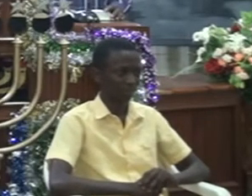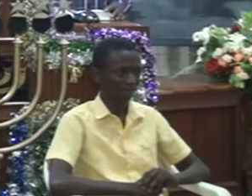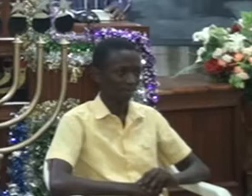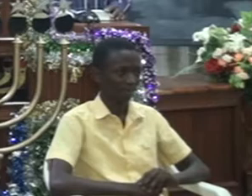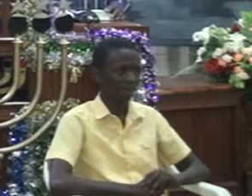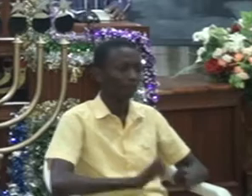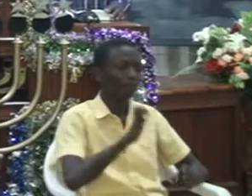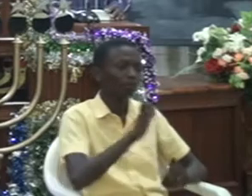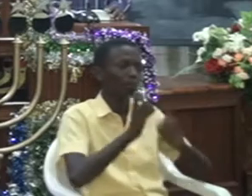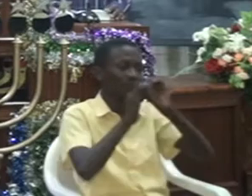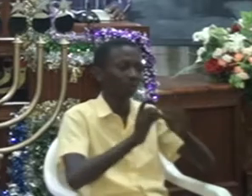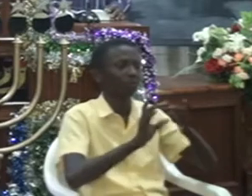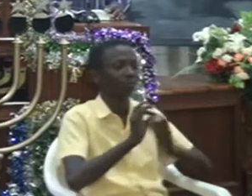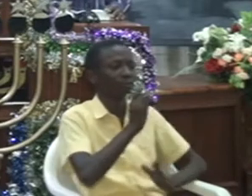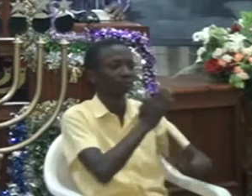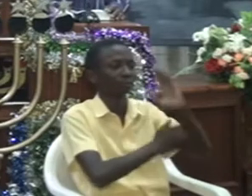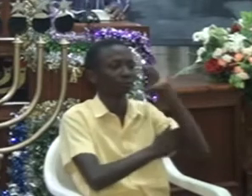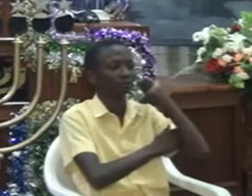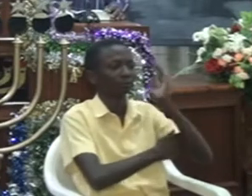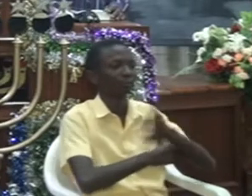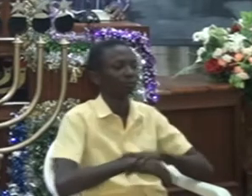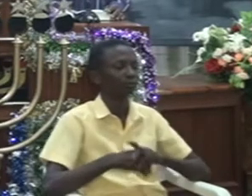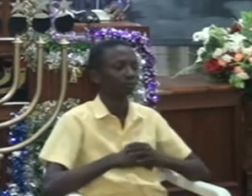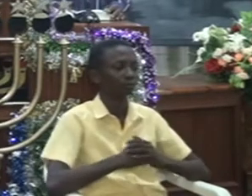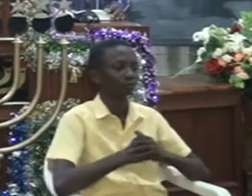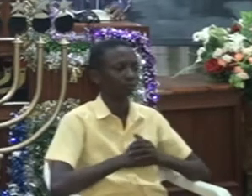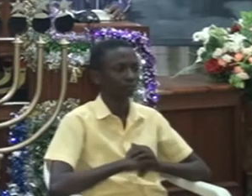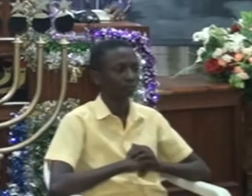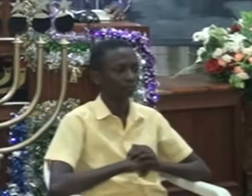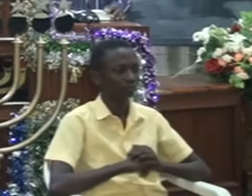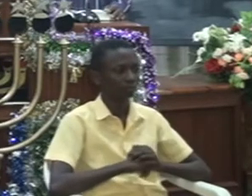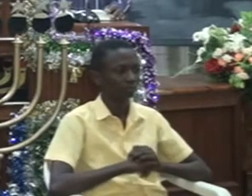C'est le don de Dieu. Ni zawadi ya Mungu.